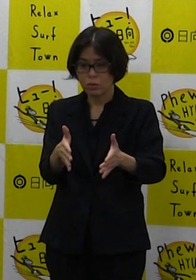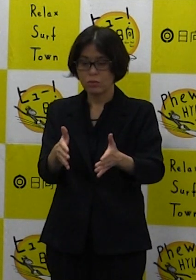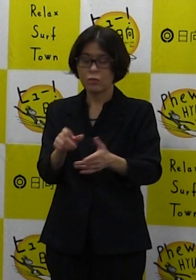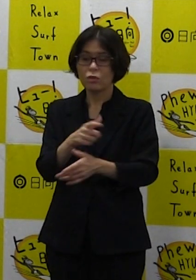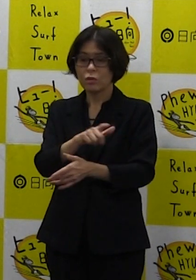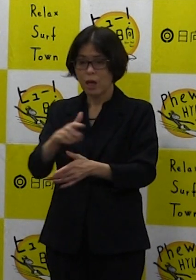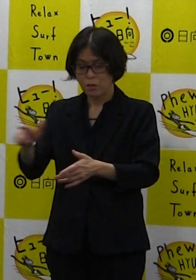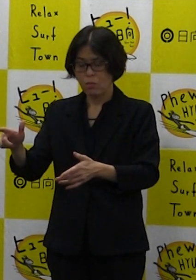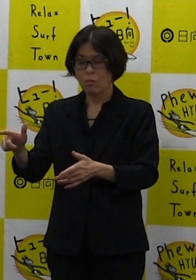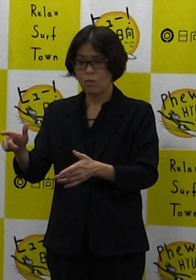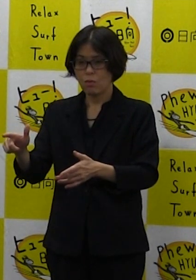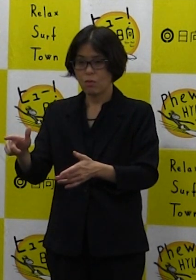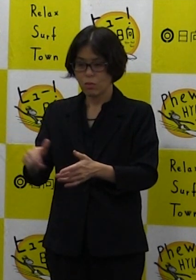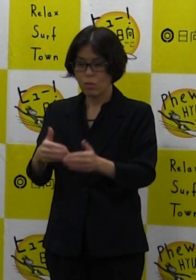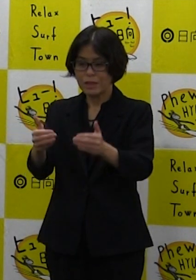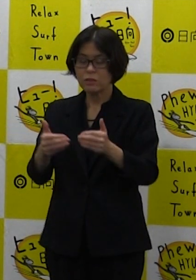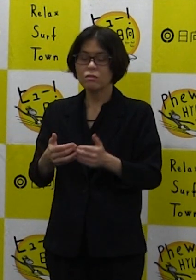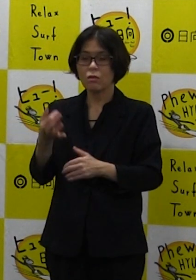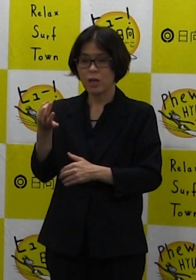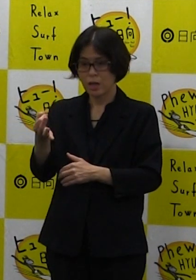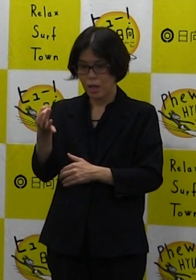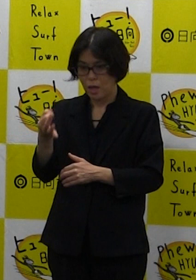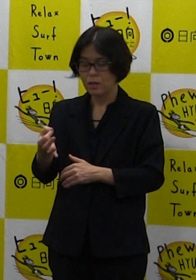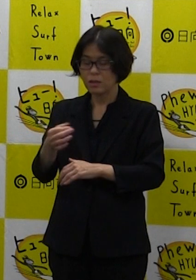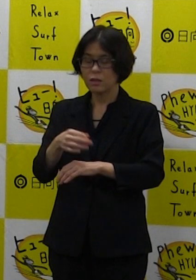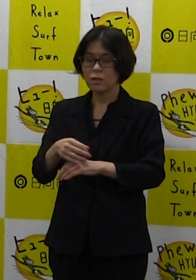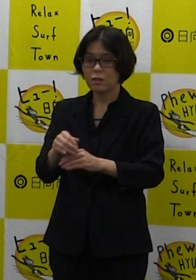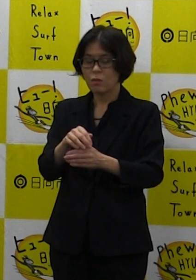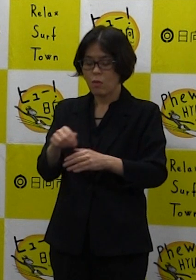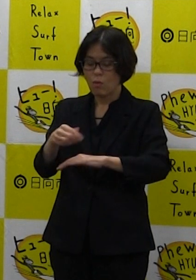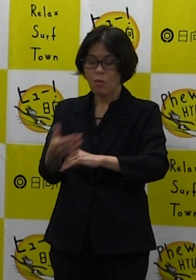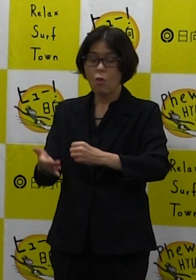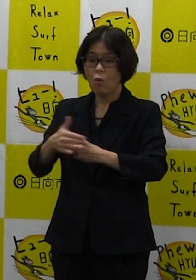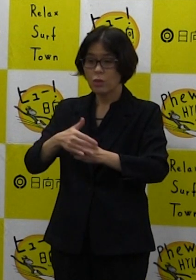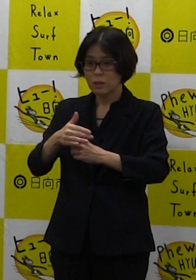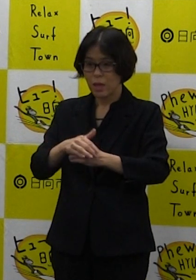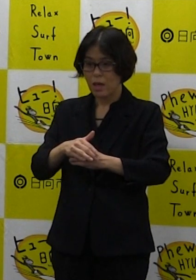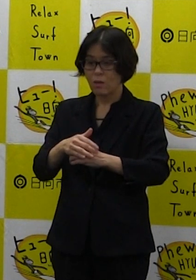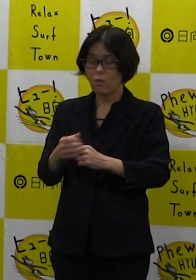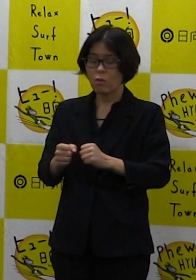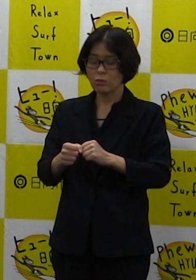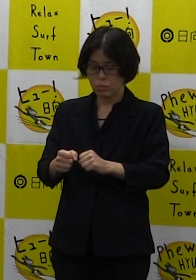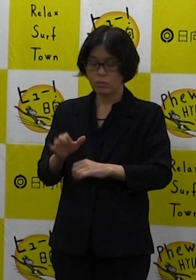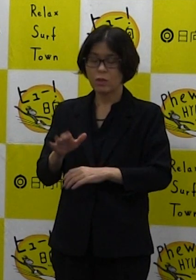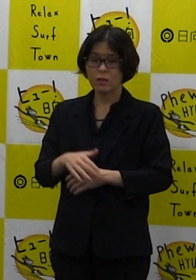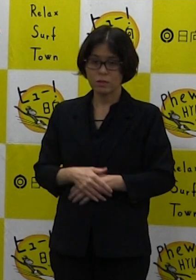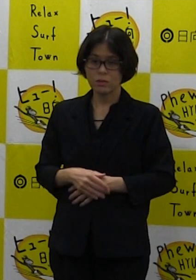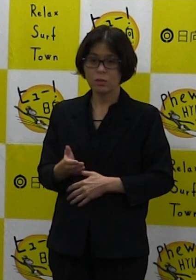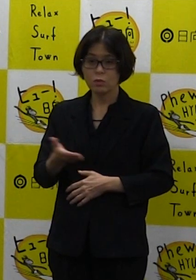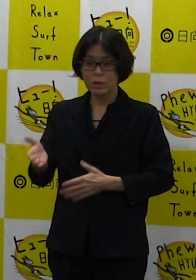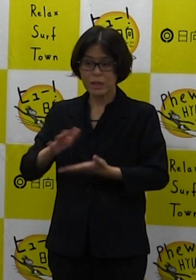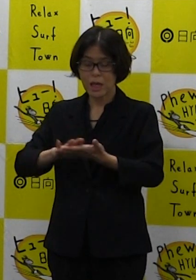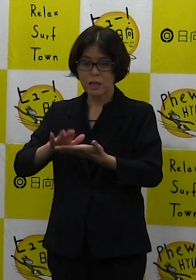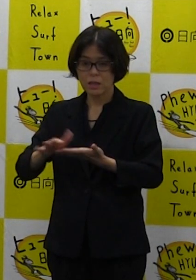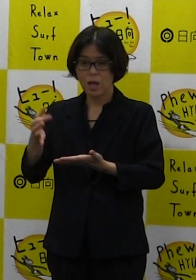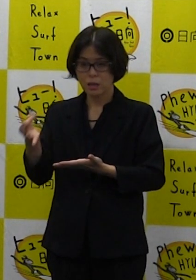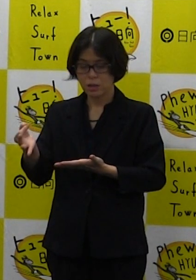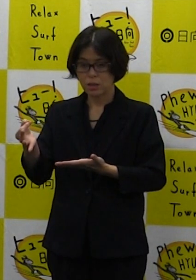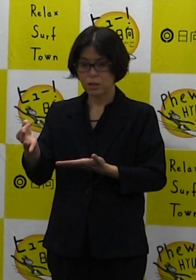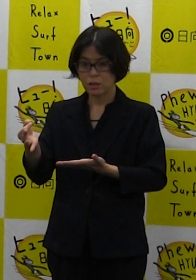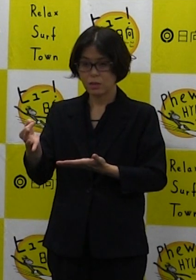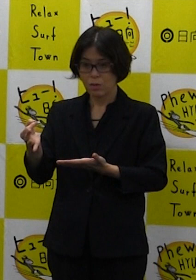環境整備に要する経費の増額補正を行うものです次に衛生費の